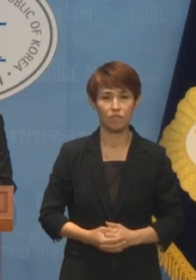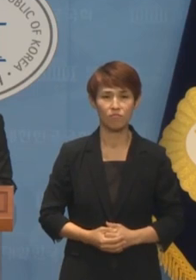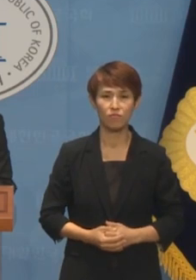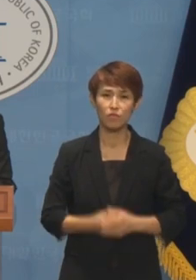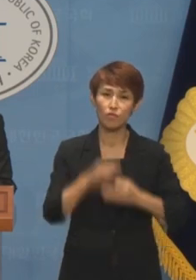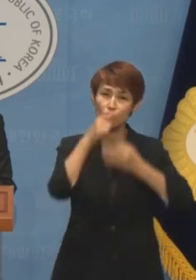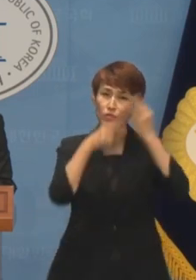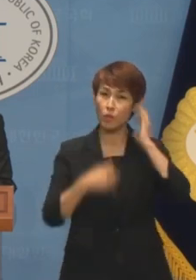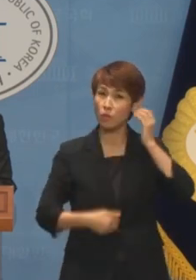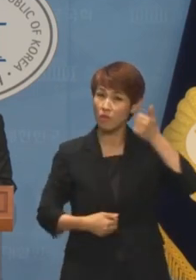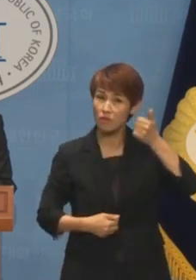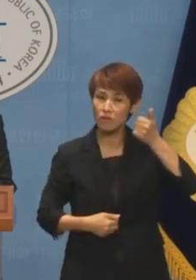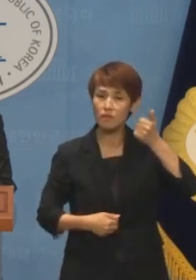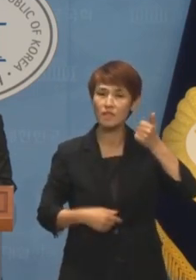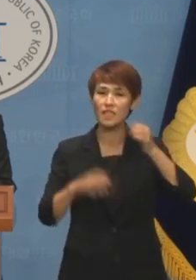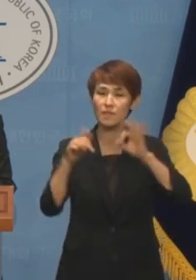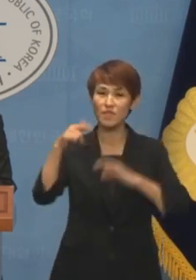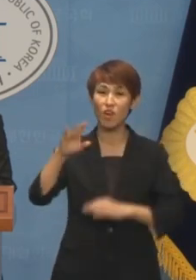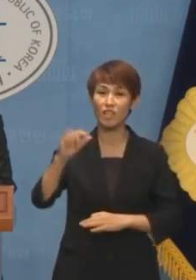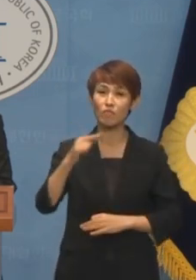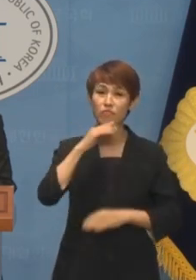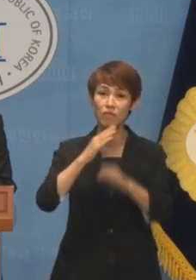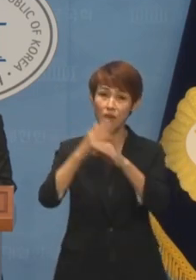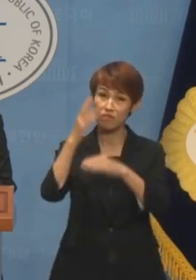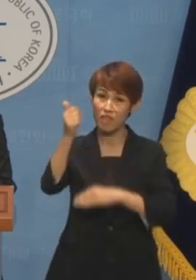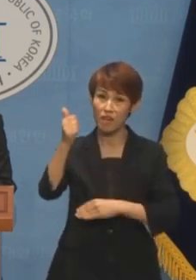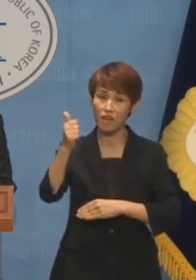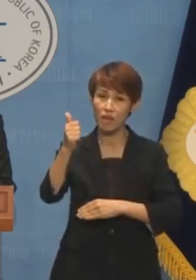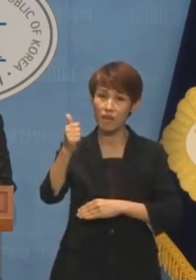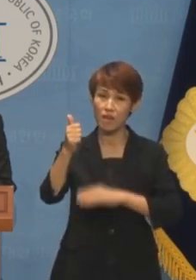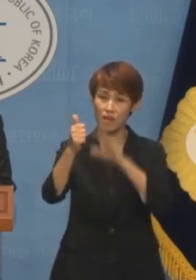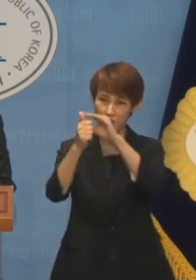윤석열 대통령은 김정은 위원장을 따라하려고 합니까?